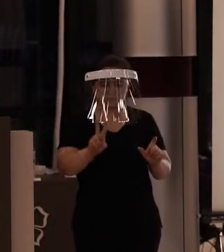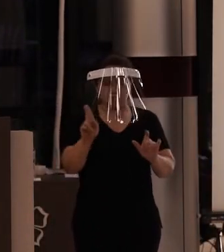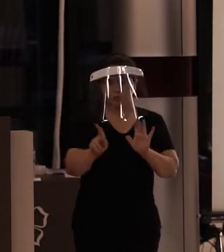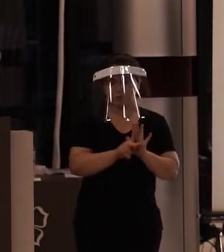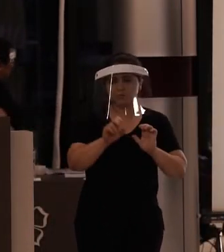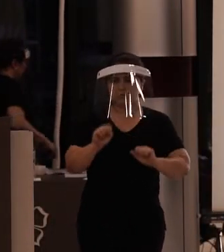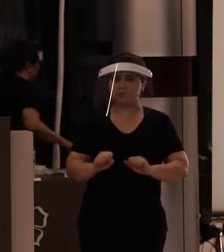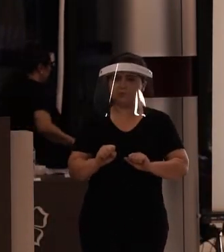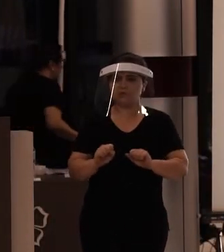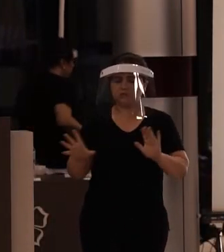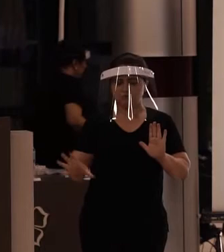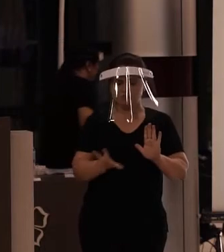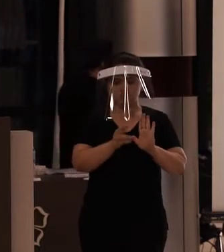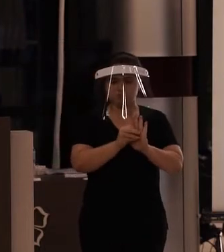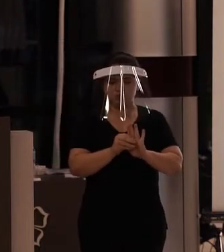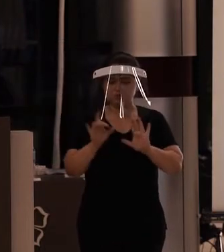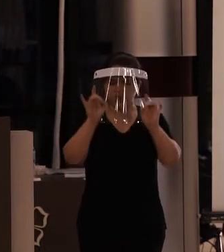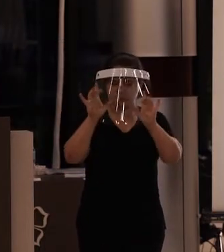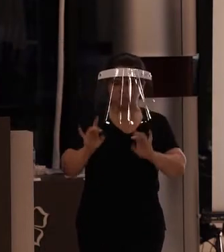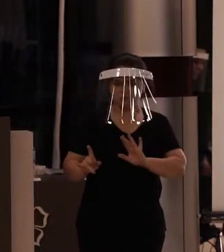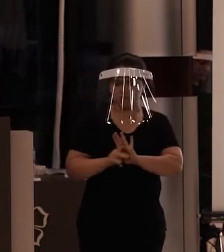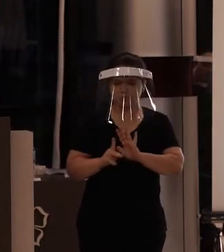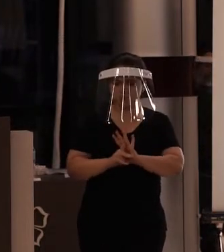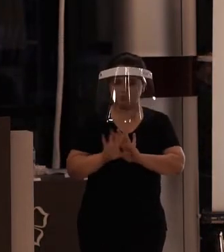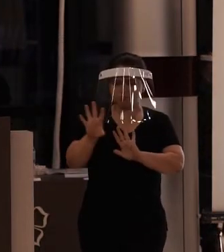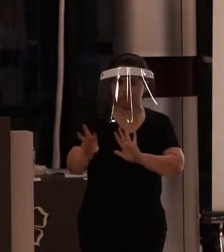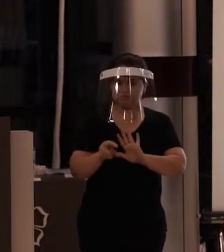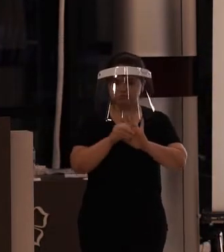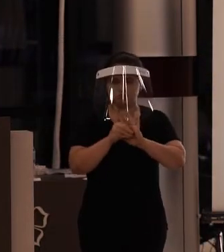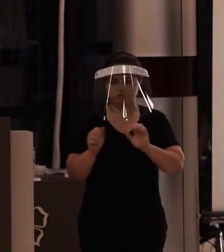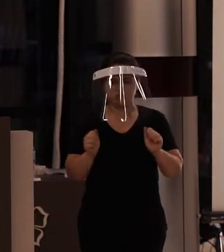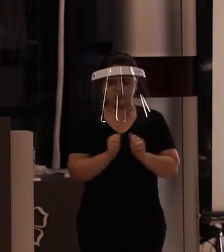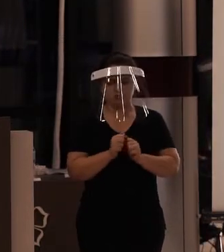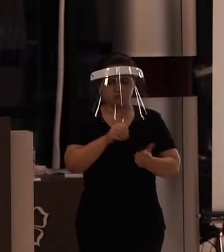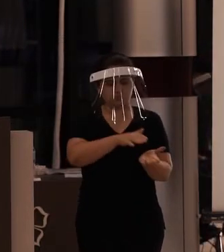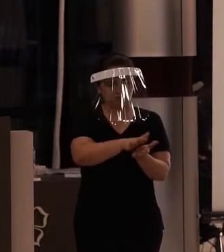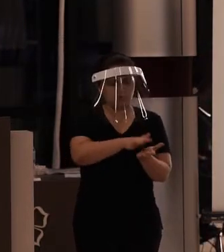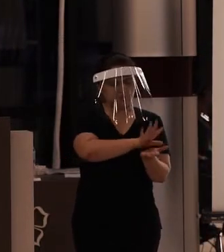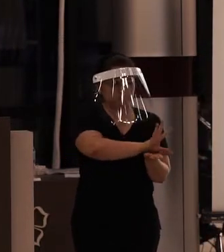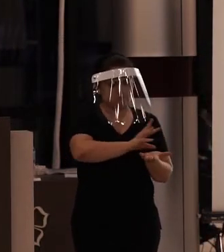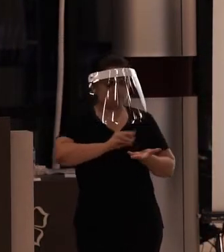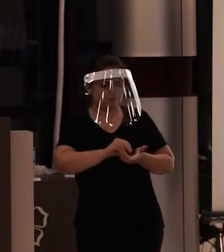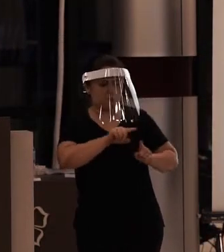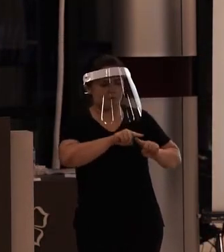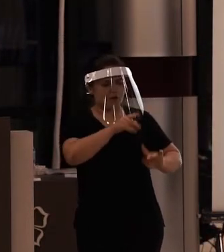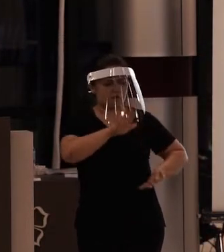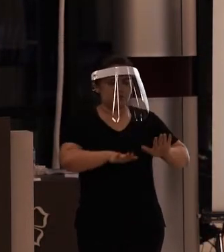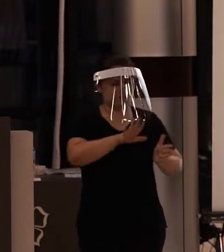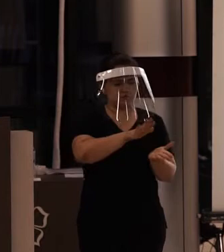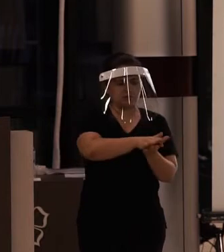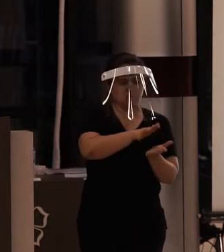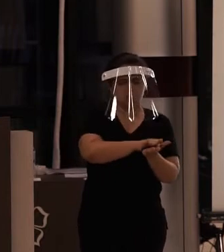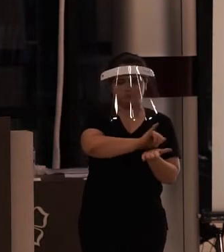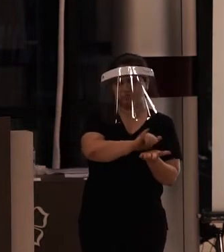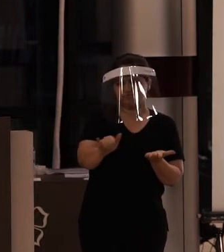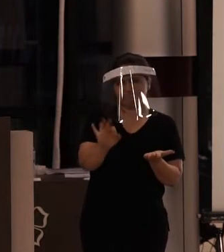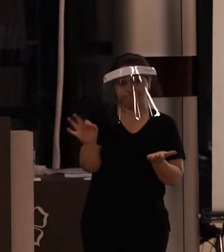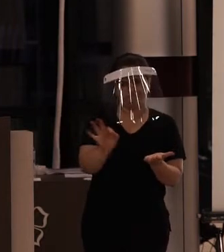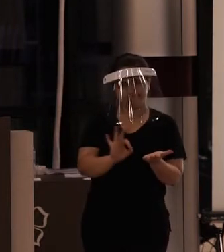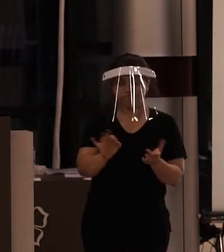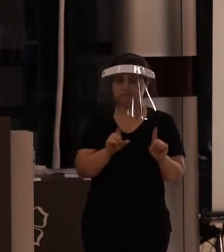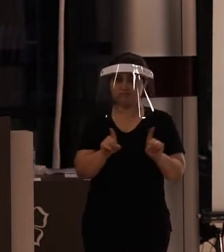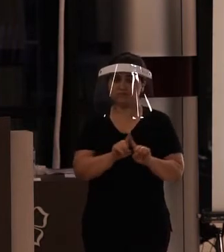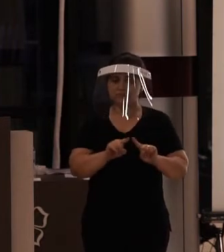podem ser obtidos especificamente junto aos fabricantes, mas algumas vezes os fabricantes também não falam, mas